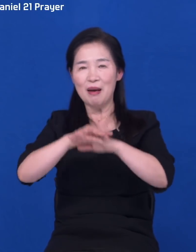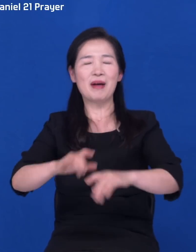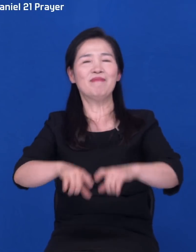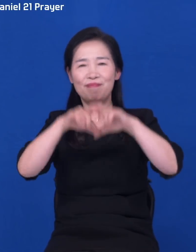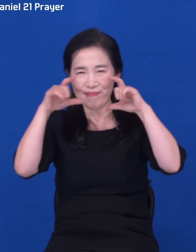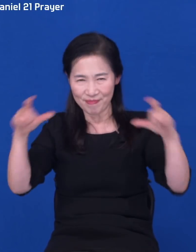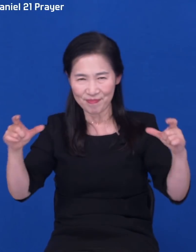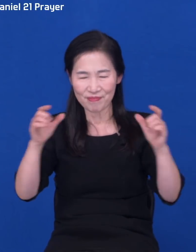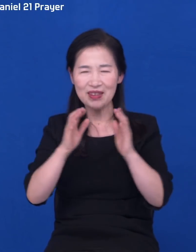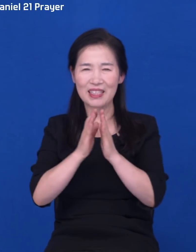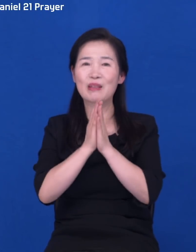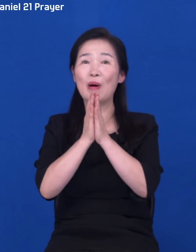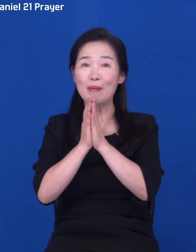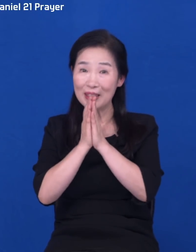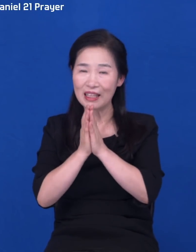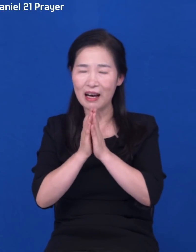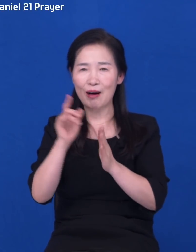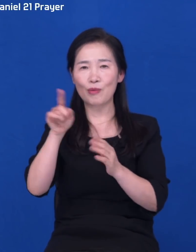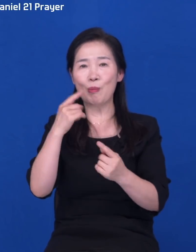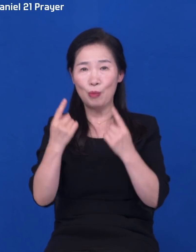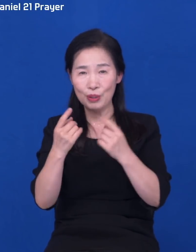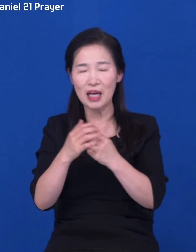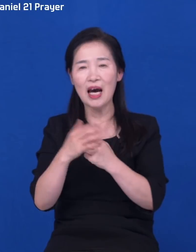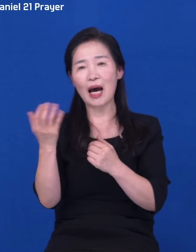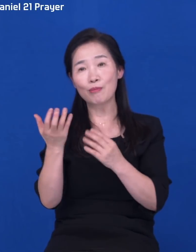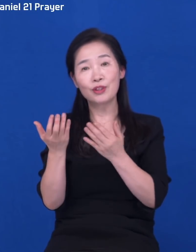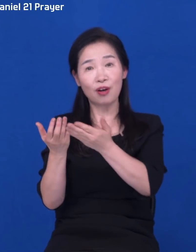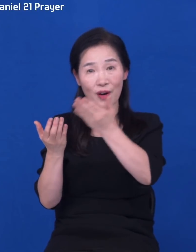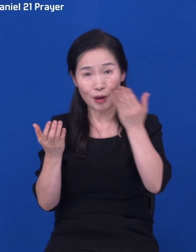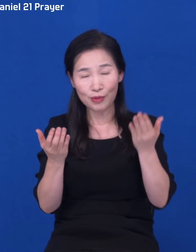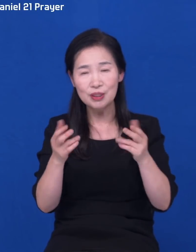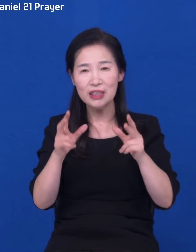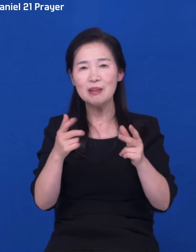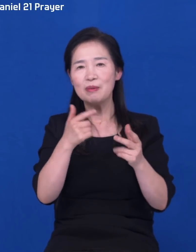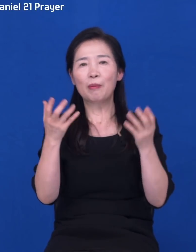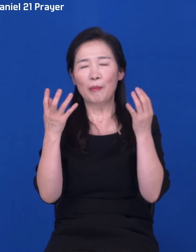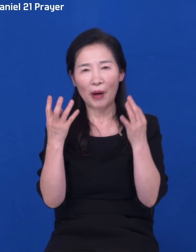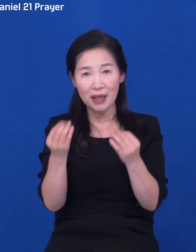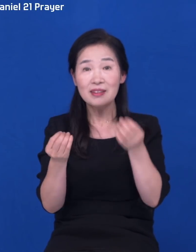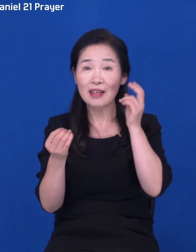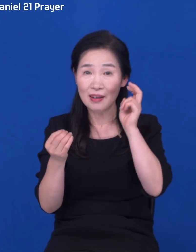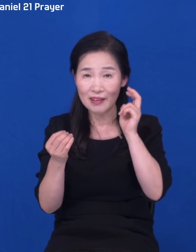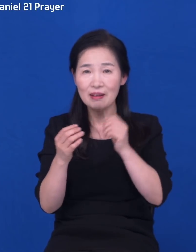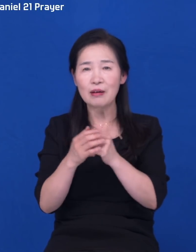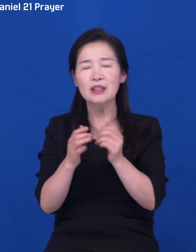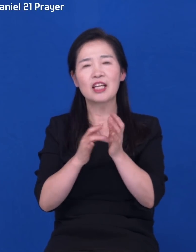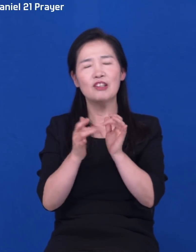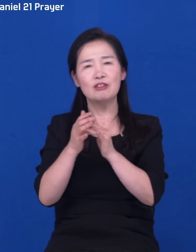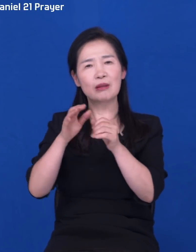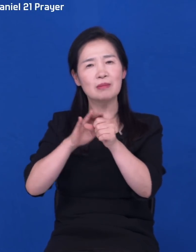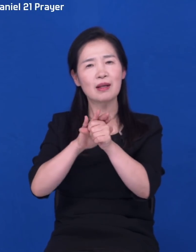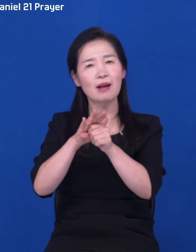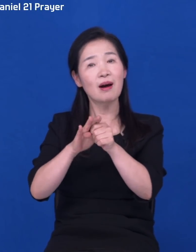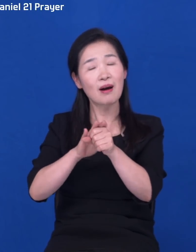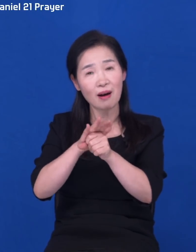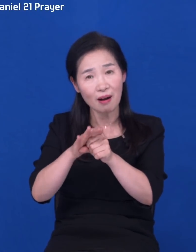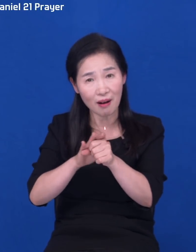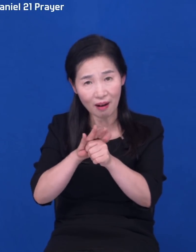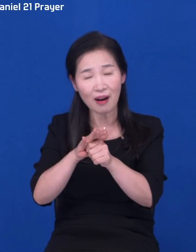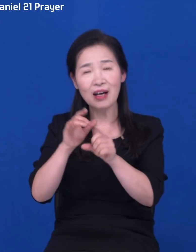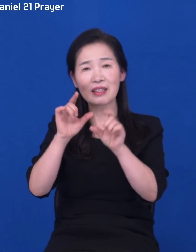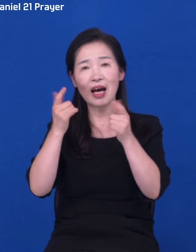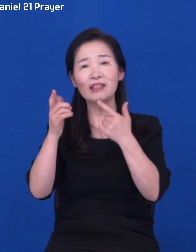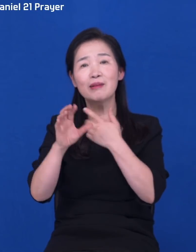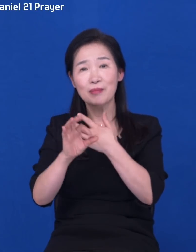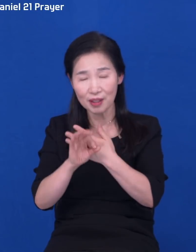되고, 무엇보다도 여러분 아프신 분들 지금 너무 많잖아요. 예수님 사랑하지 않으면 예수님이 나를 절대